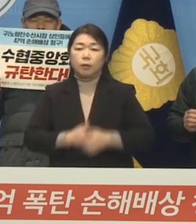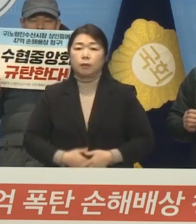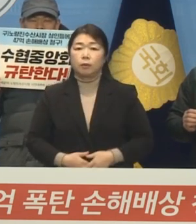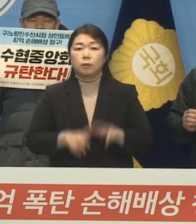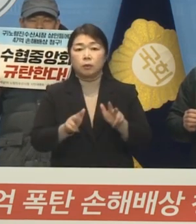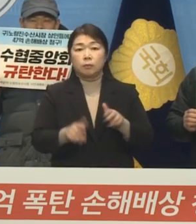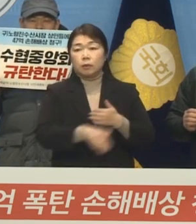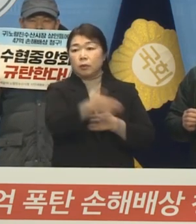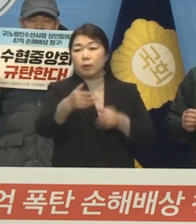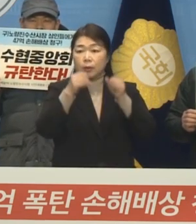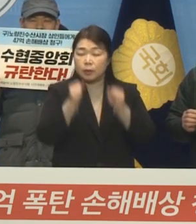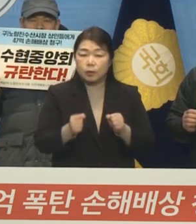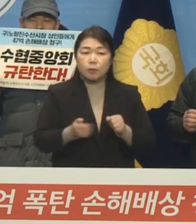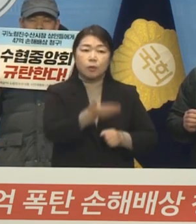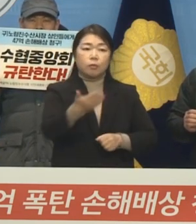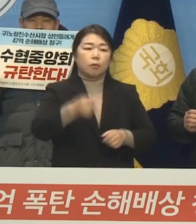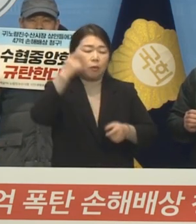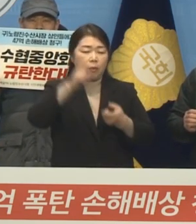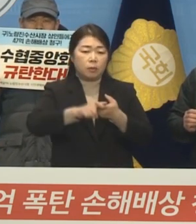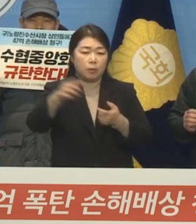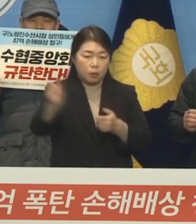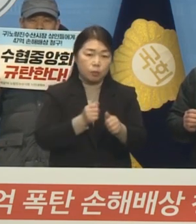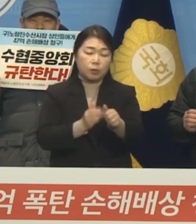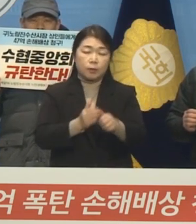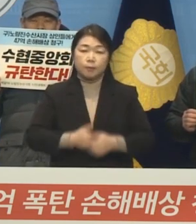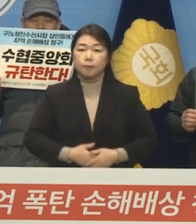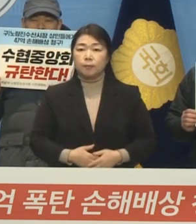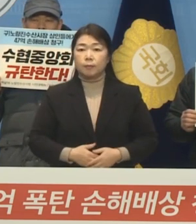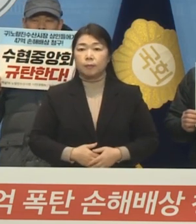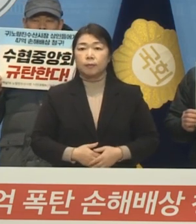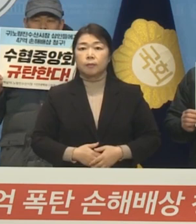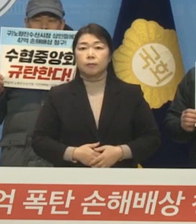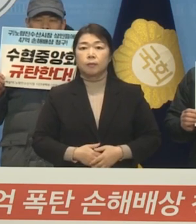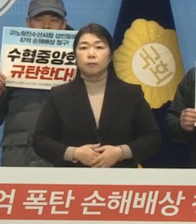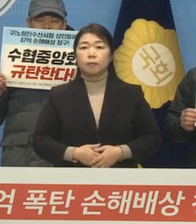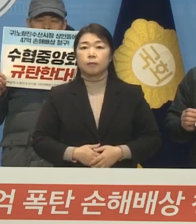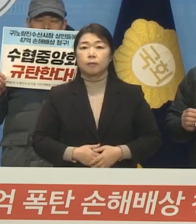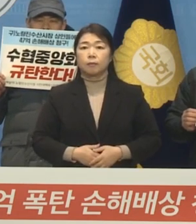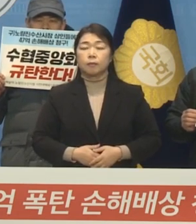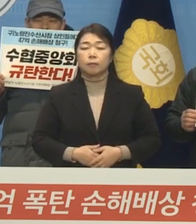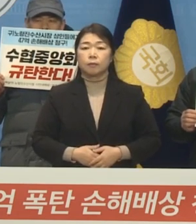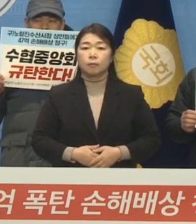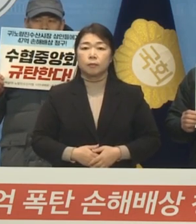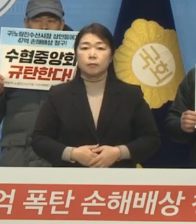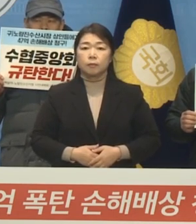있는 기자분들도 많은 관심 주셨으면 좋겠습니다. 고맙습니다.